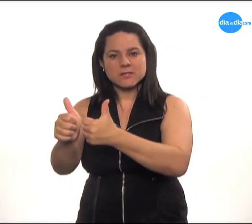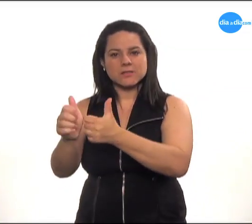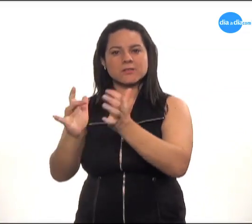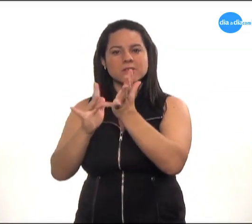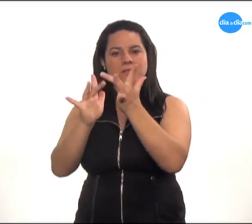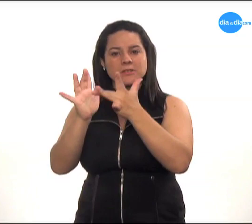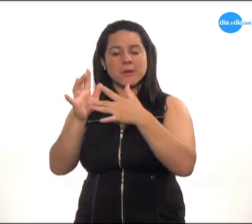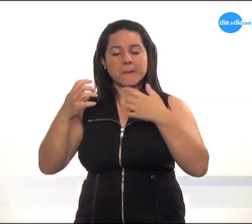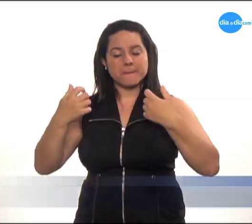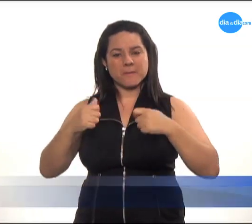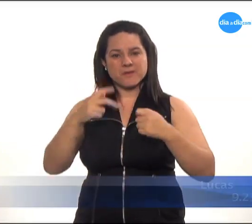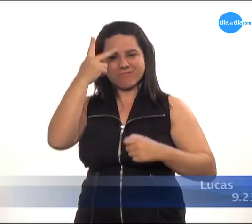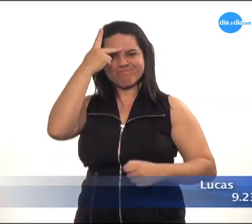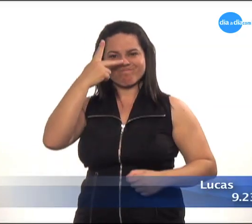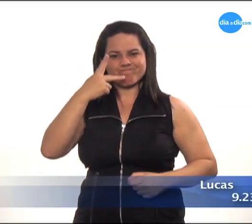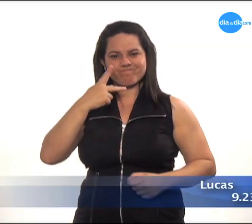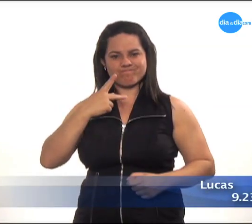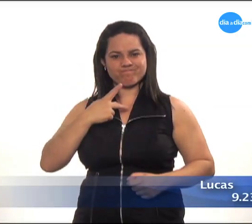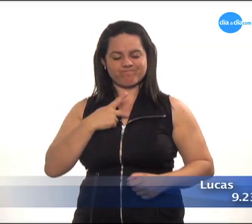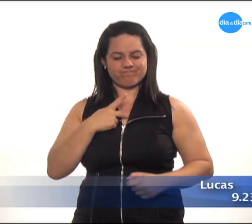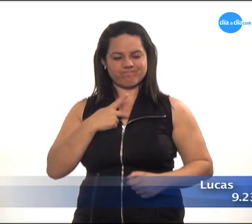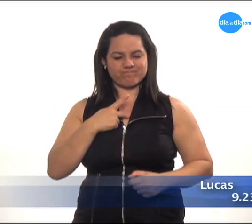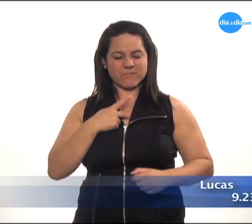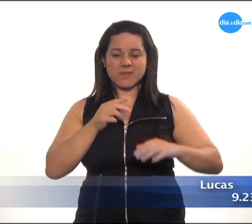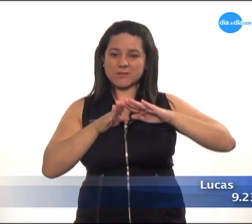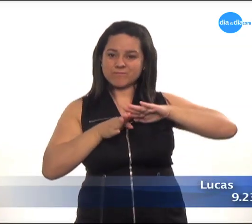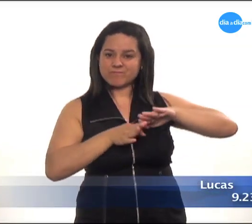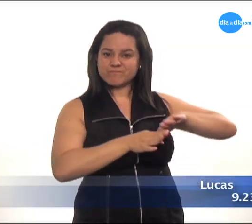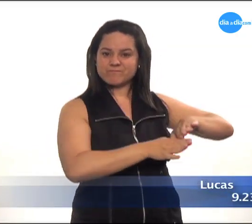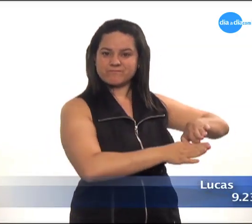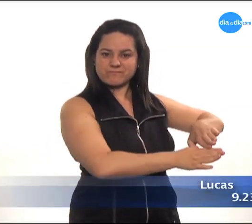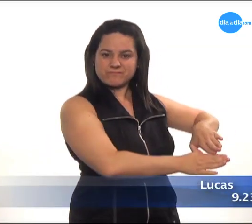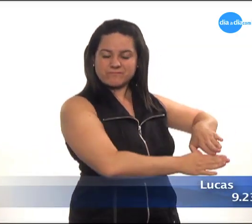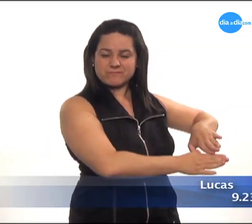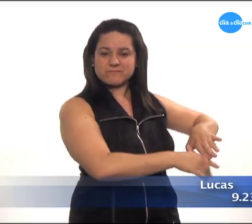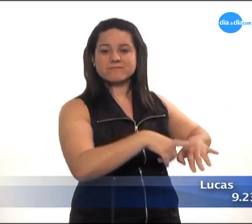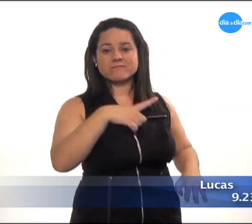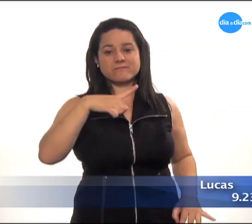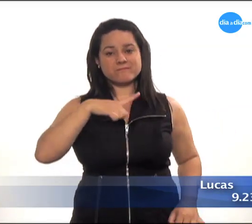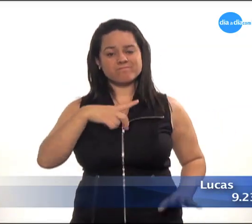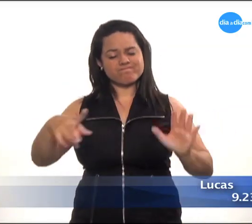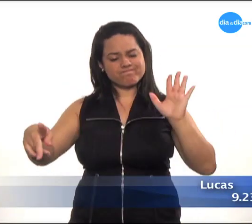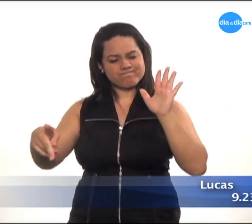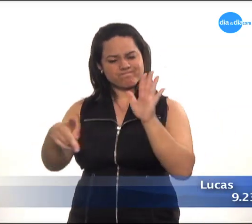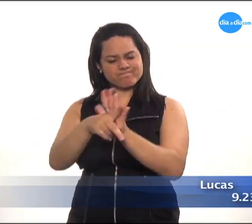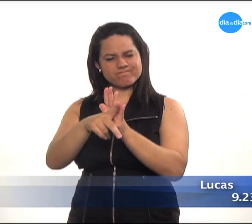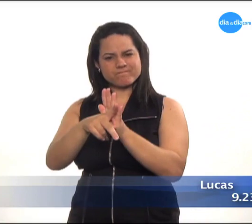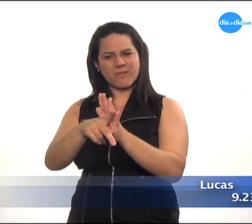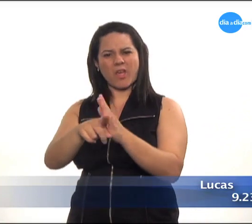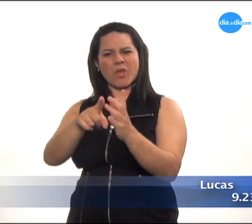a gente vai ter que negar-se a si mesmo, tomar nossa cruz para poder andar atrás dele.